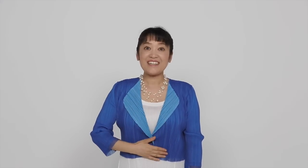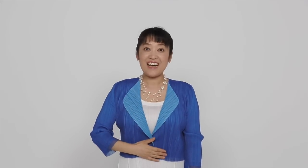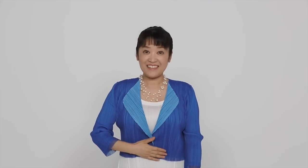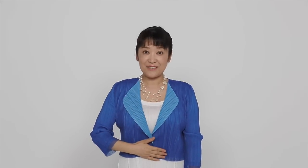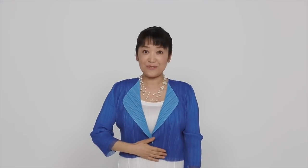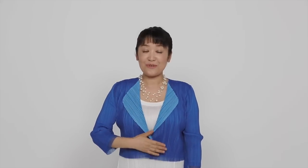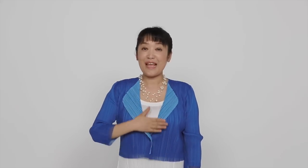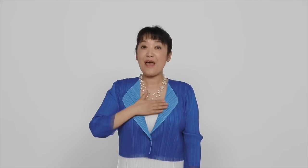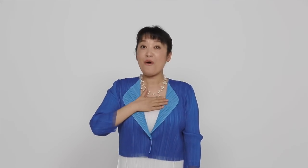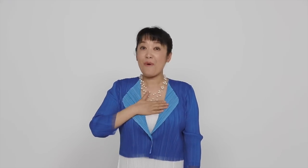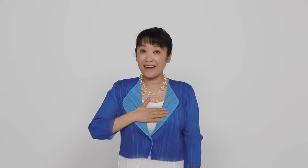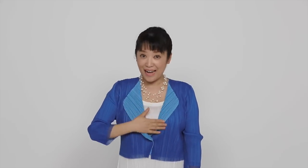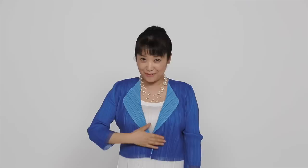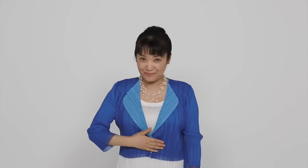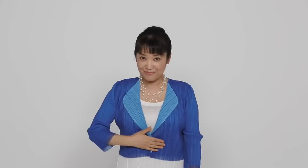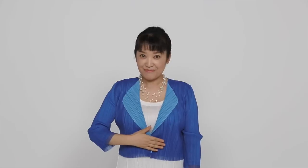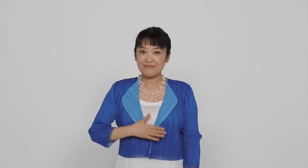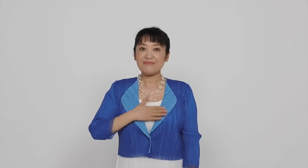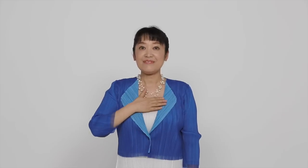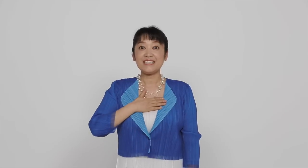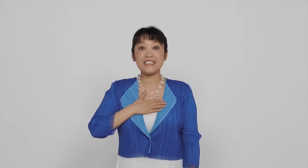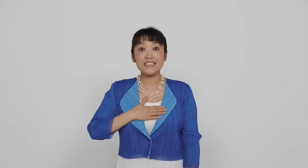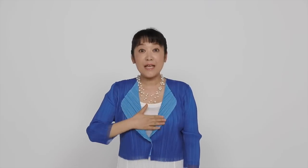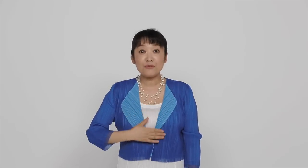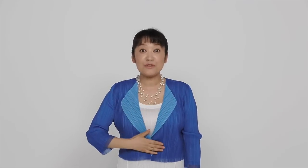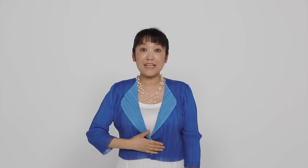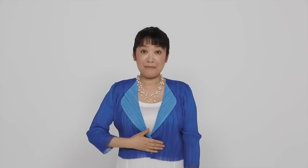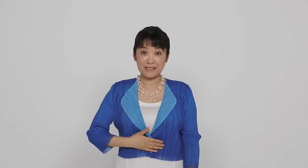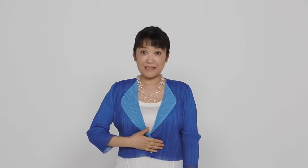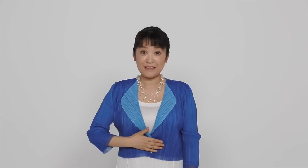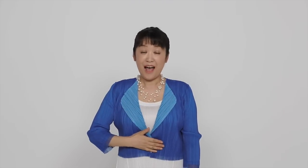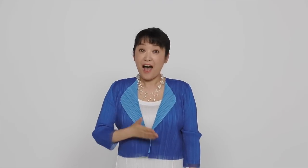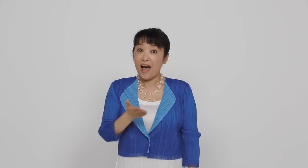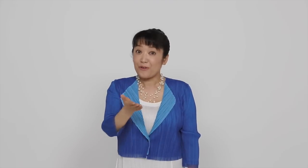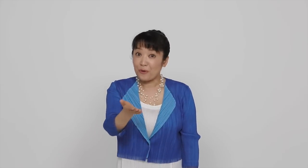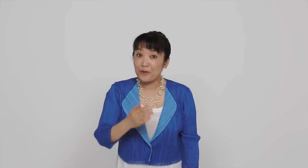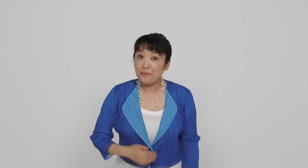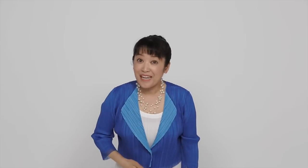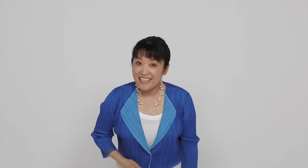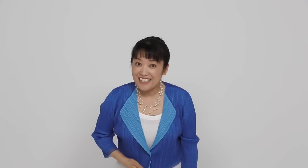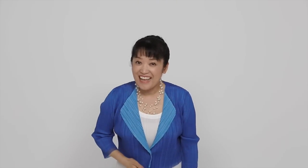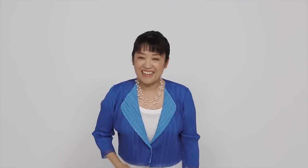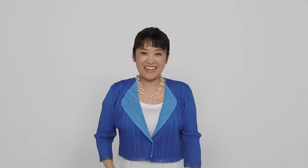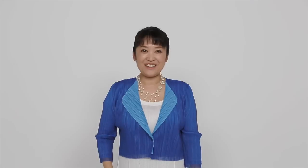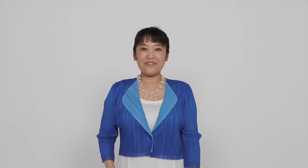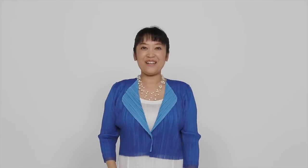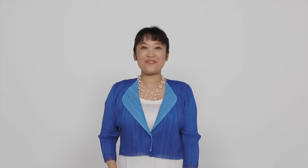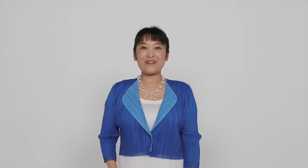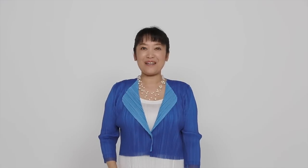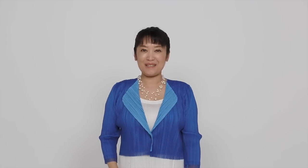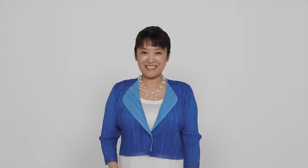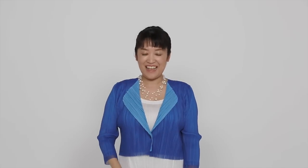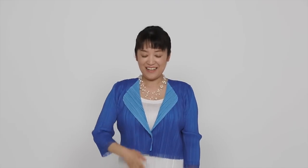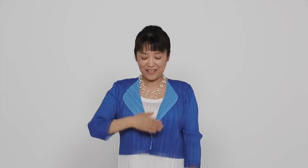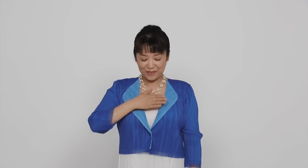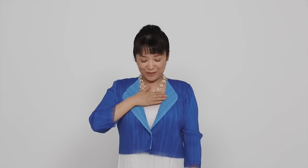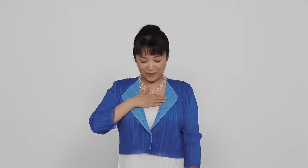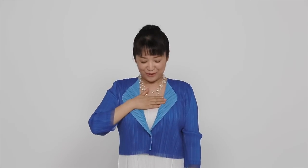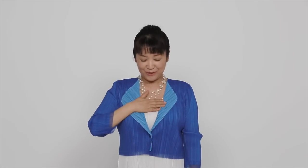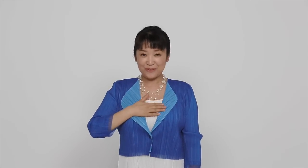に入ってくるので、わかる、知っていると使います。飲み込みがいいねなんて言われることがありますね。スーッと